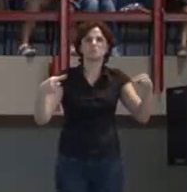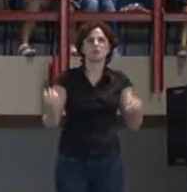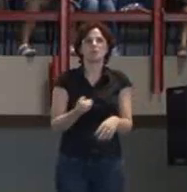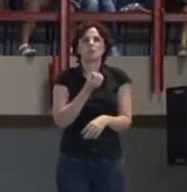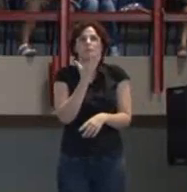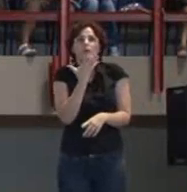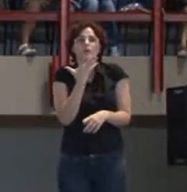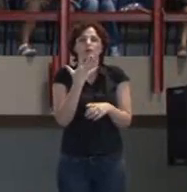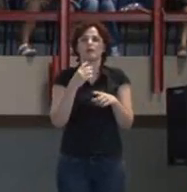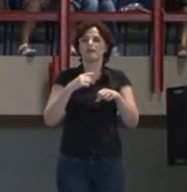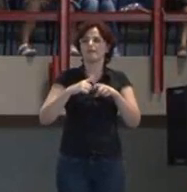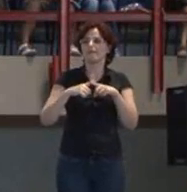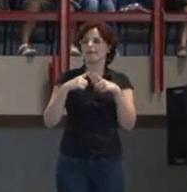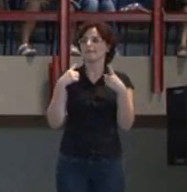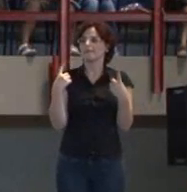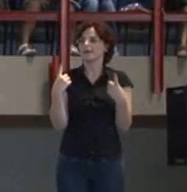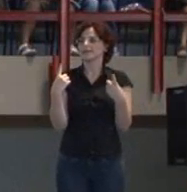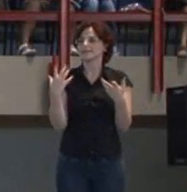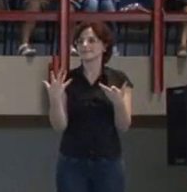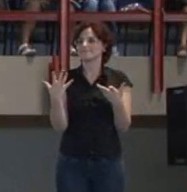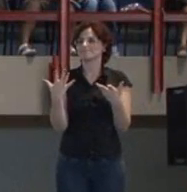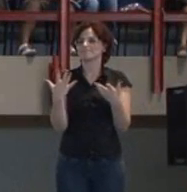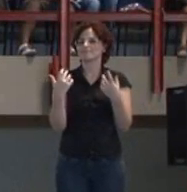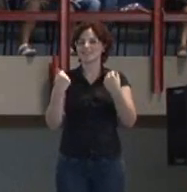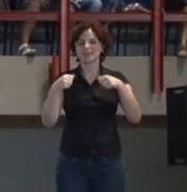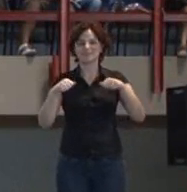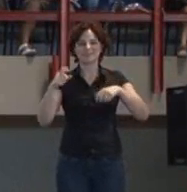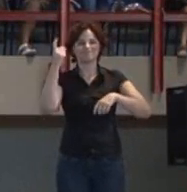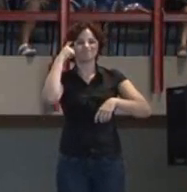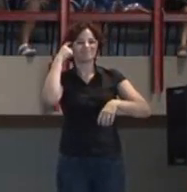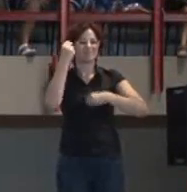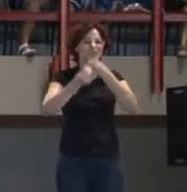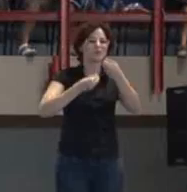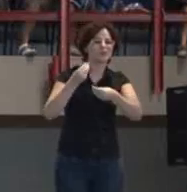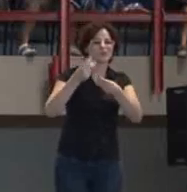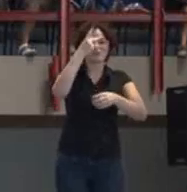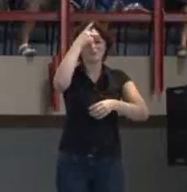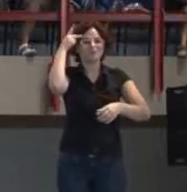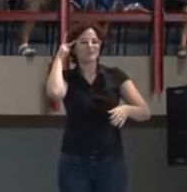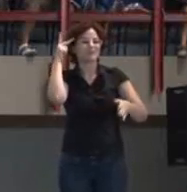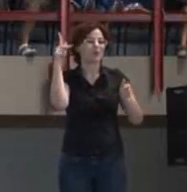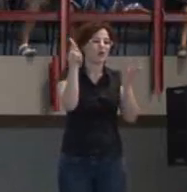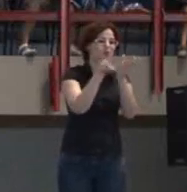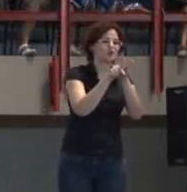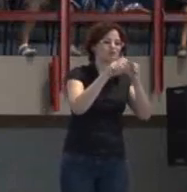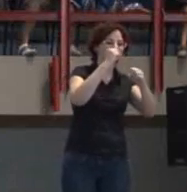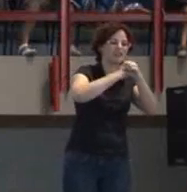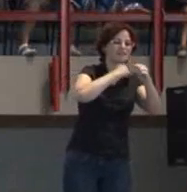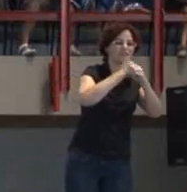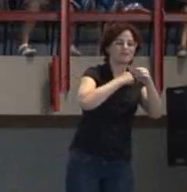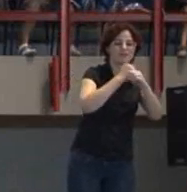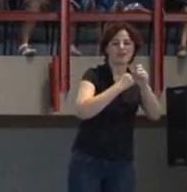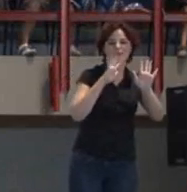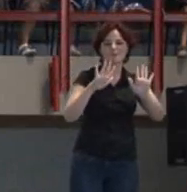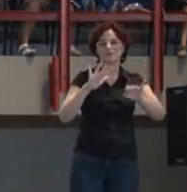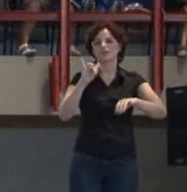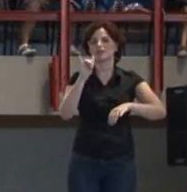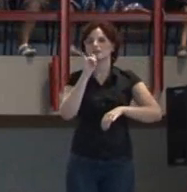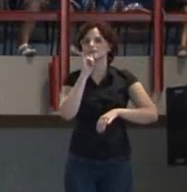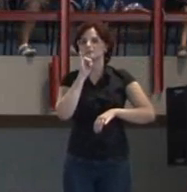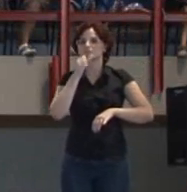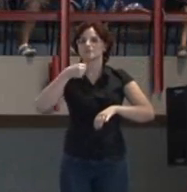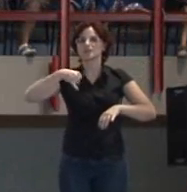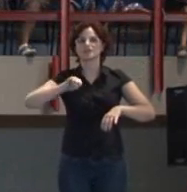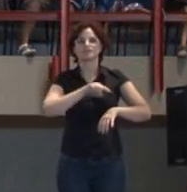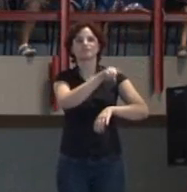mas às vezes você tem que se pôr também no lugar do pessoal que produz as coisas Imagine que você é um produtor de um fardamento